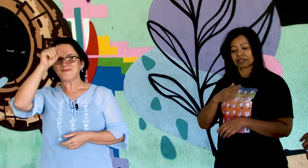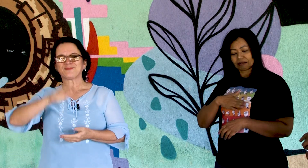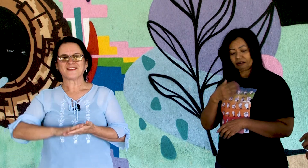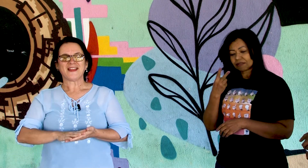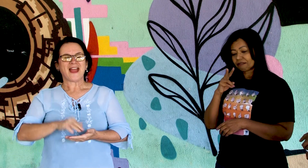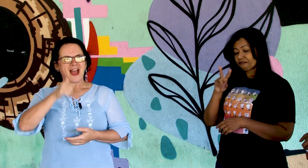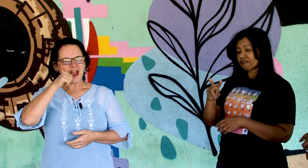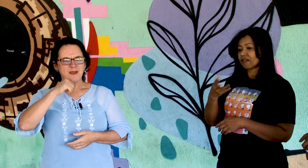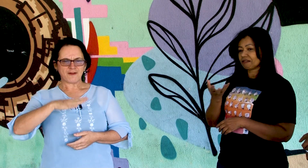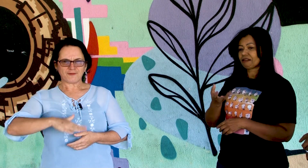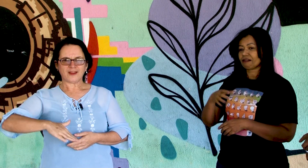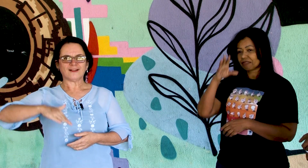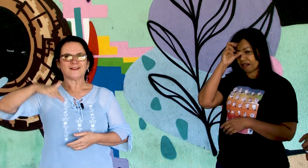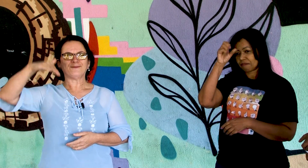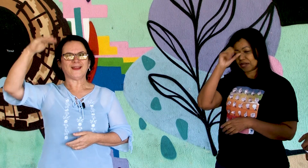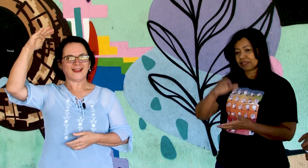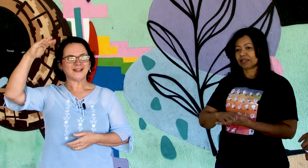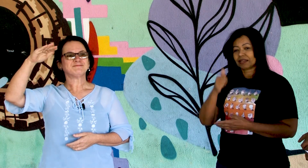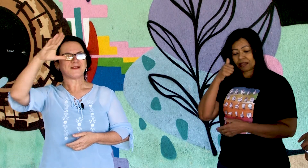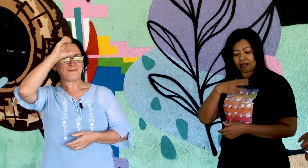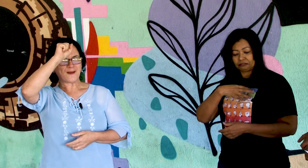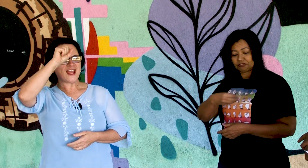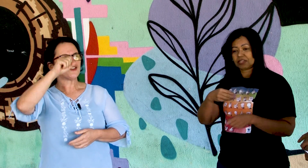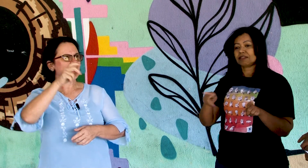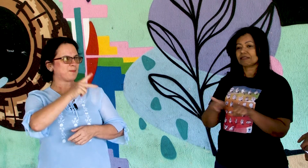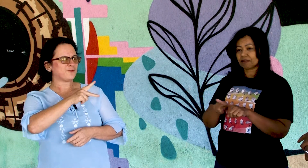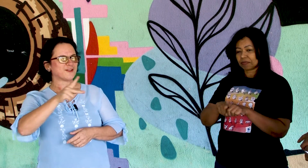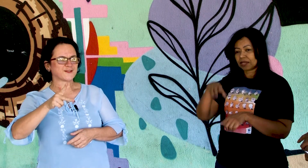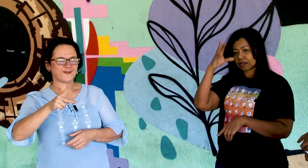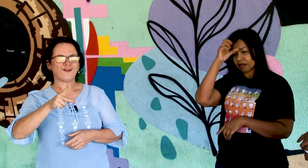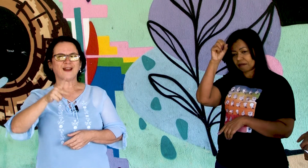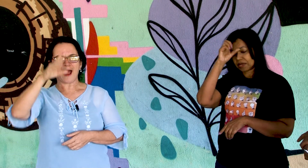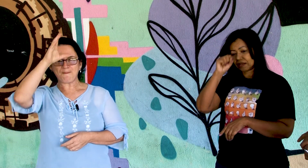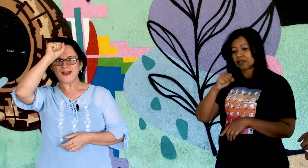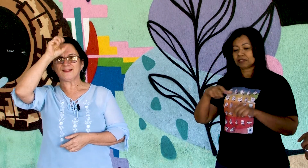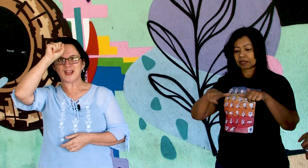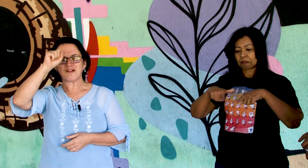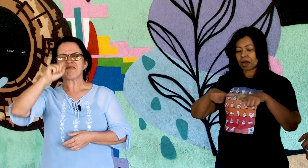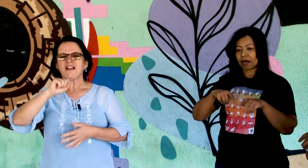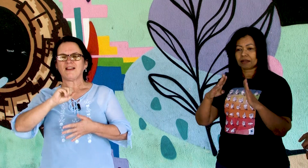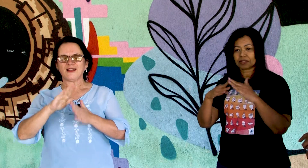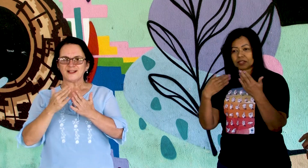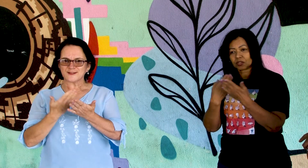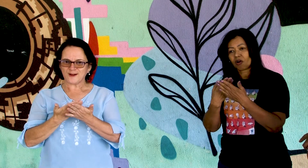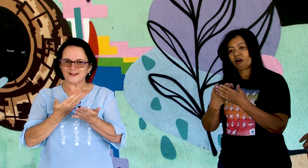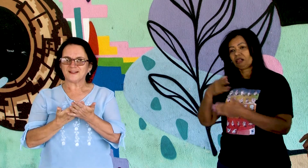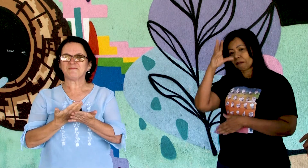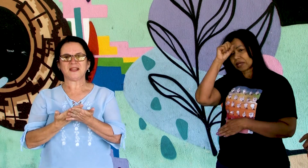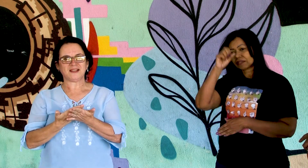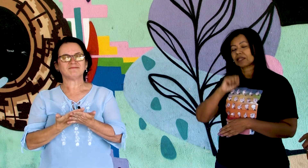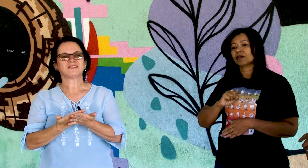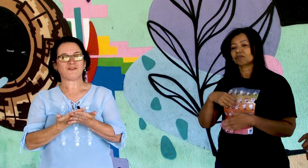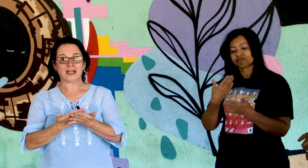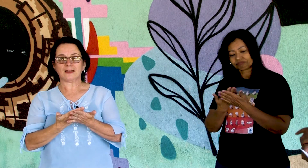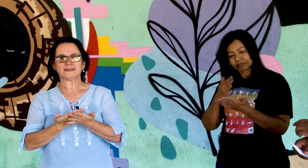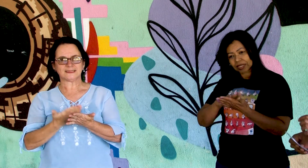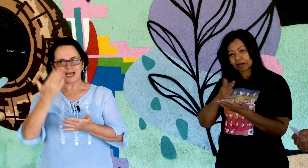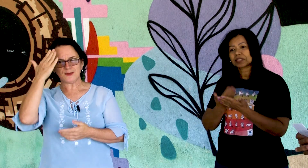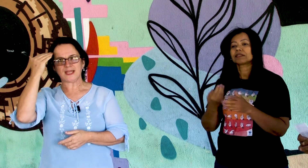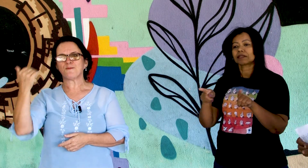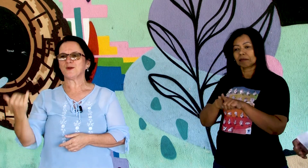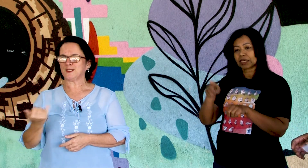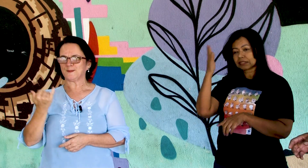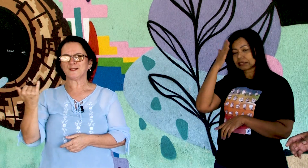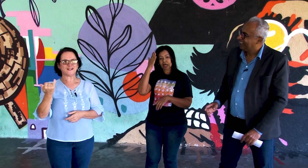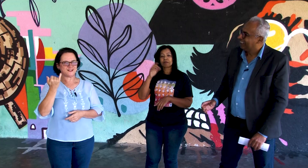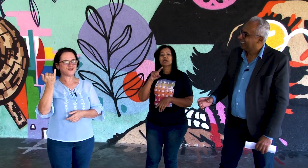aprender, né? Aí minha filha também aprende, ela é professora, aprendeu lá na escola também. Ela sabe